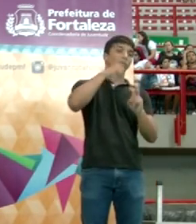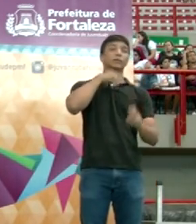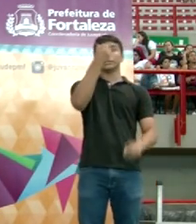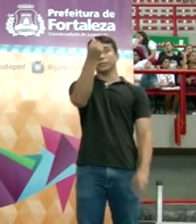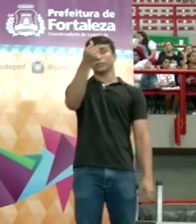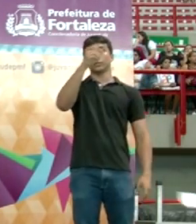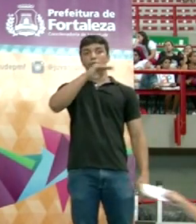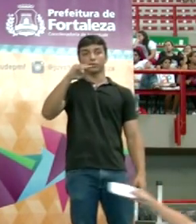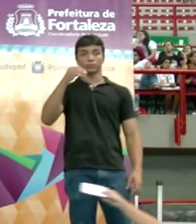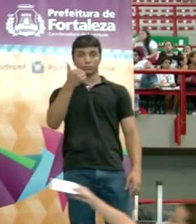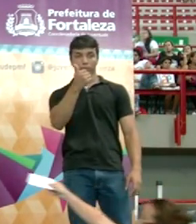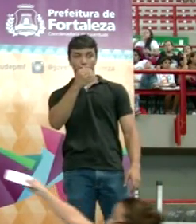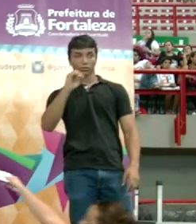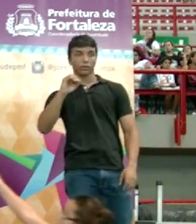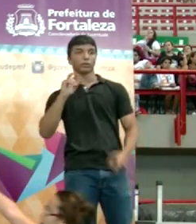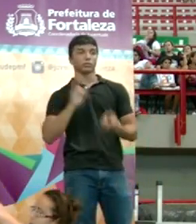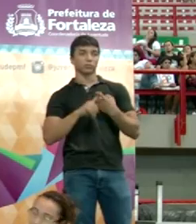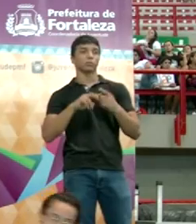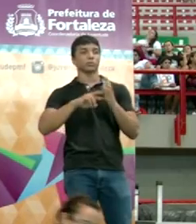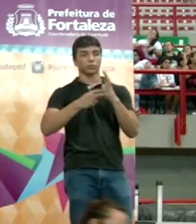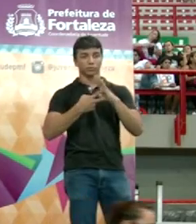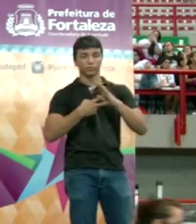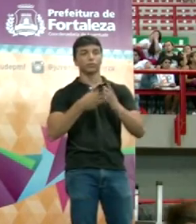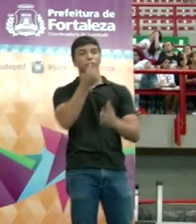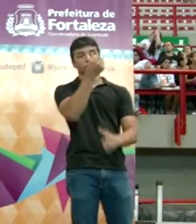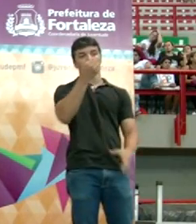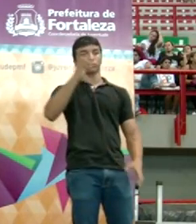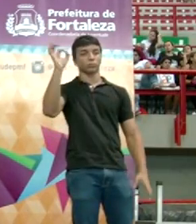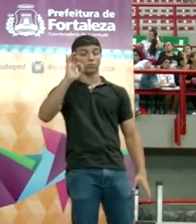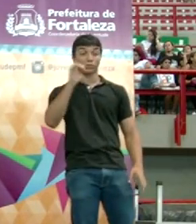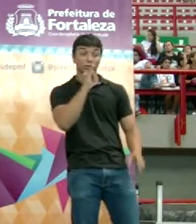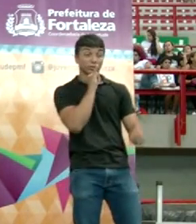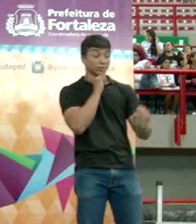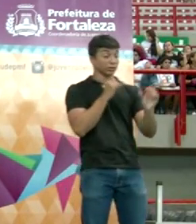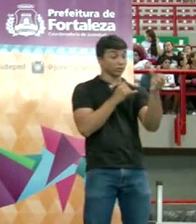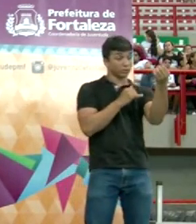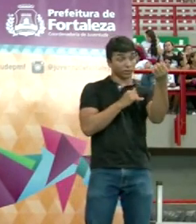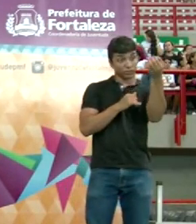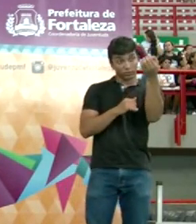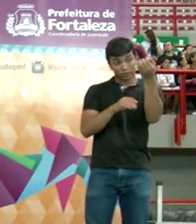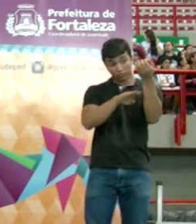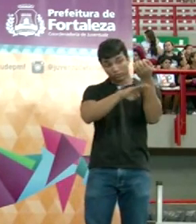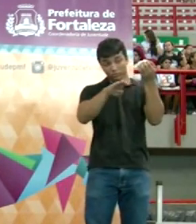6/10 quer dizer 60%. 60 sobre 100 também.